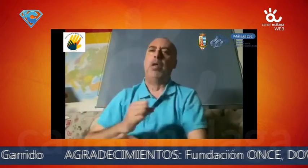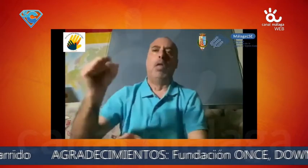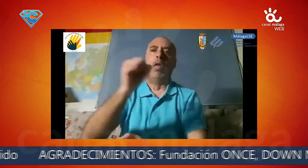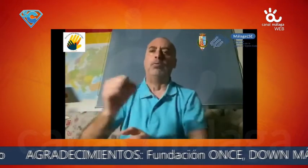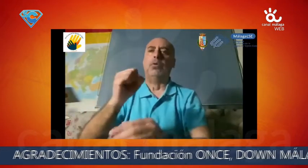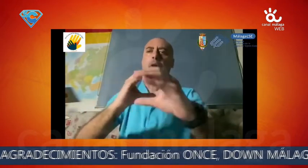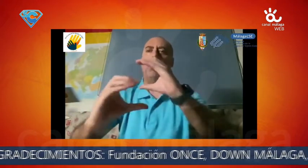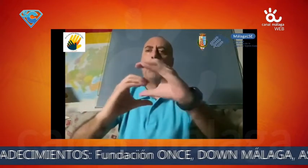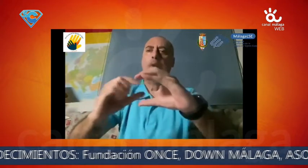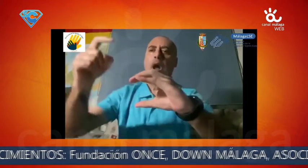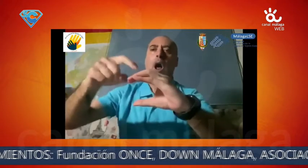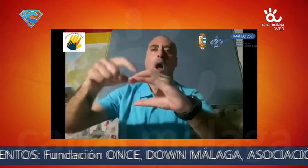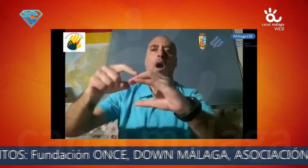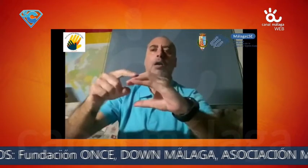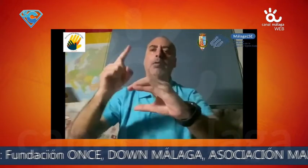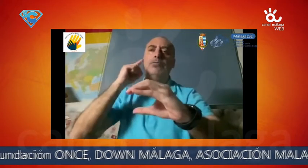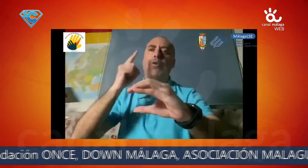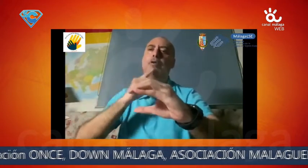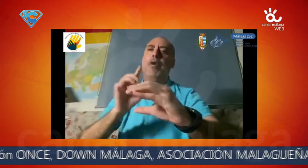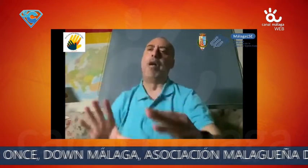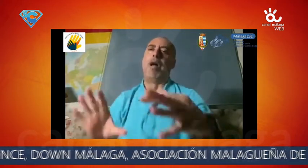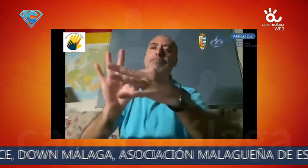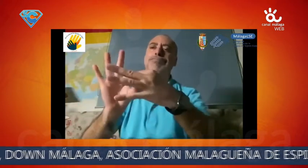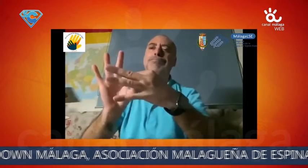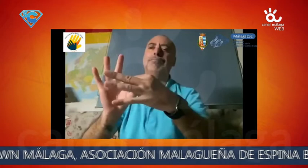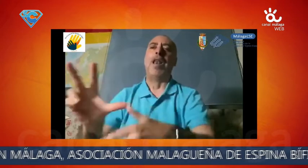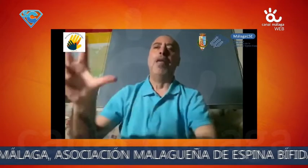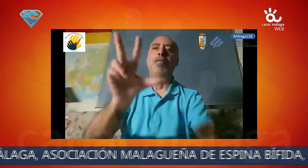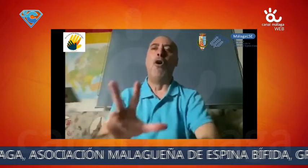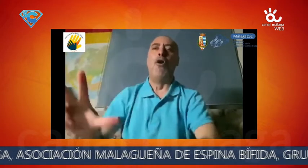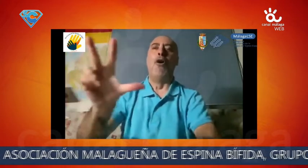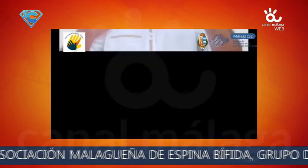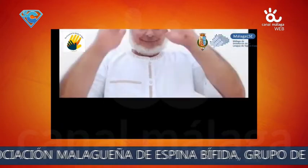Y es increíble poder comunicarse.